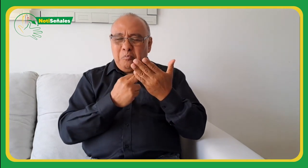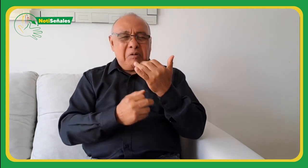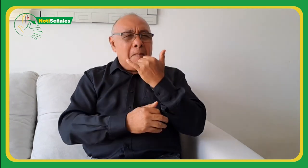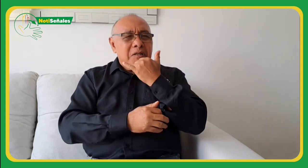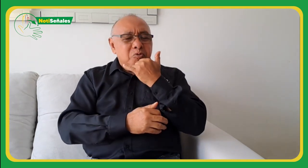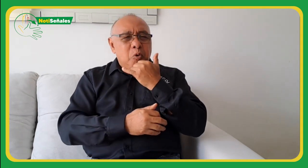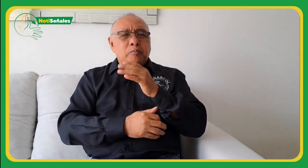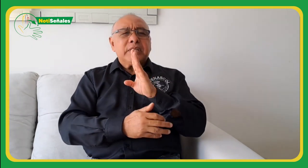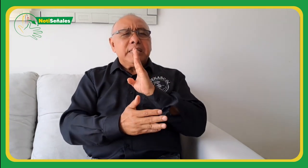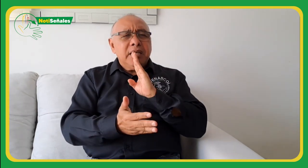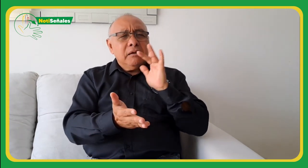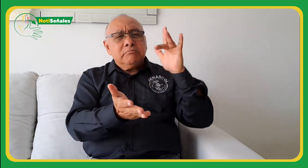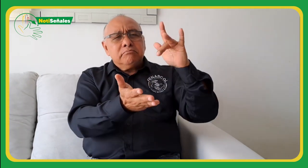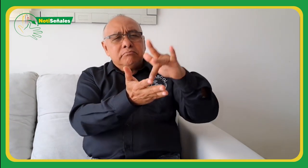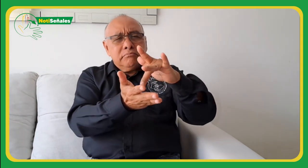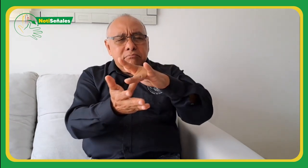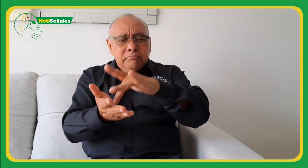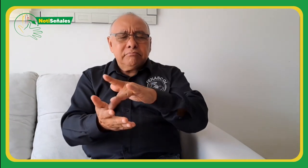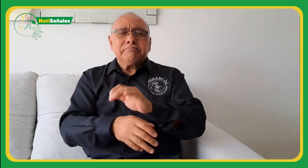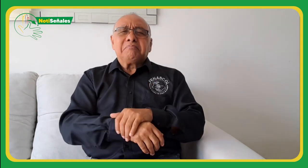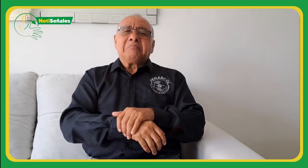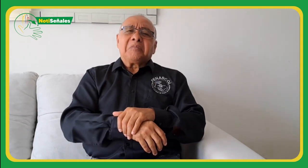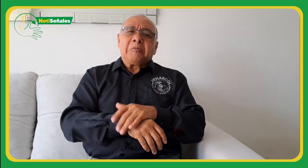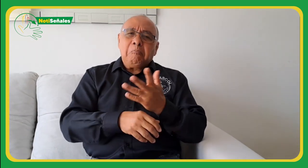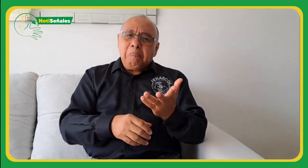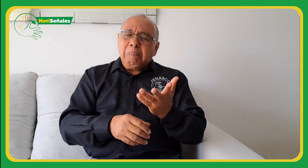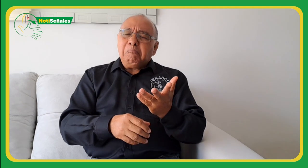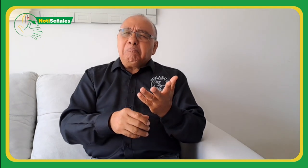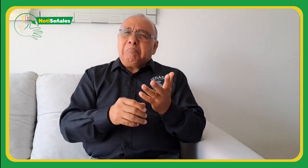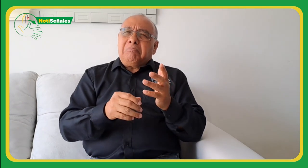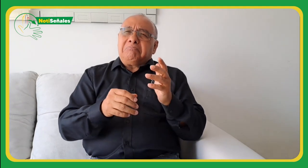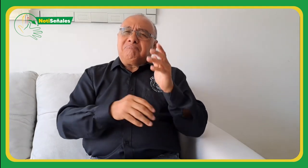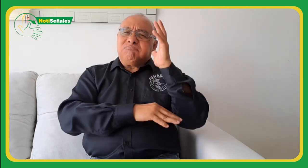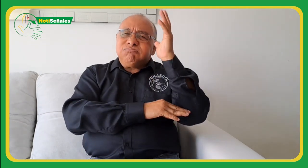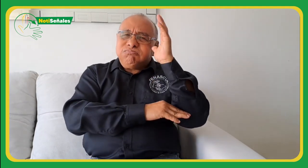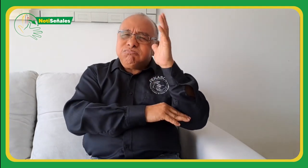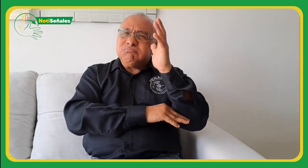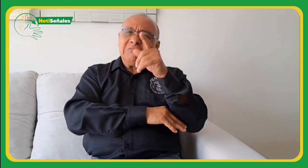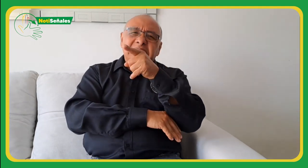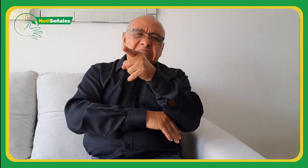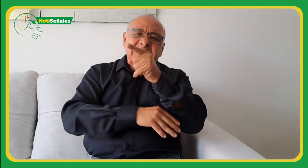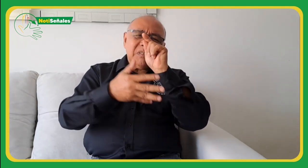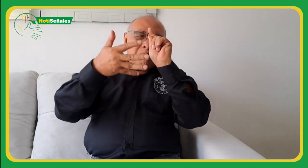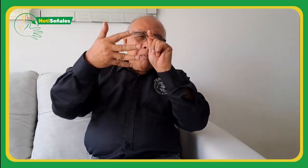Qué sucedió allí quienes asistieron Cuáles fueron las temáticas expuestas también